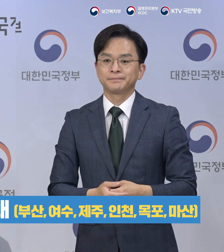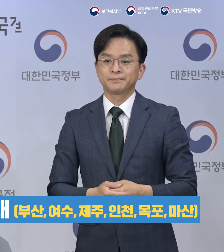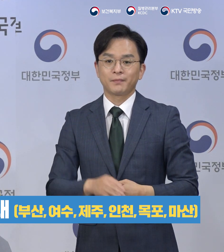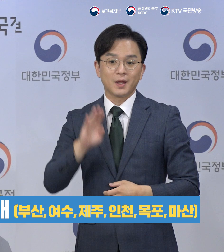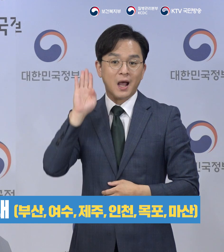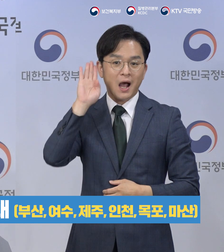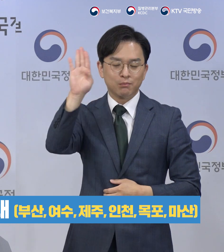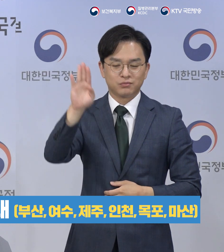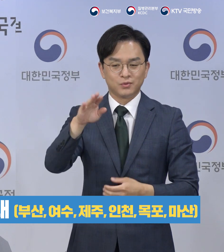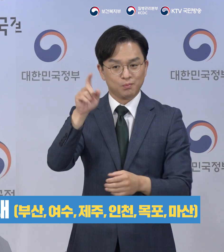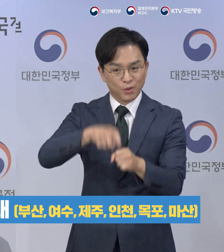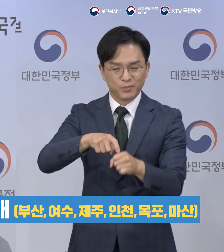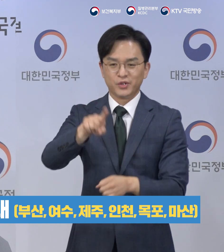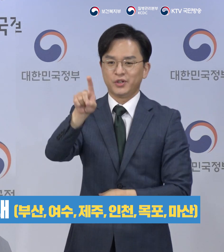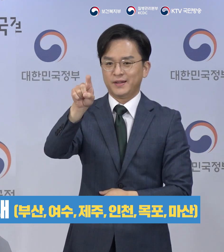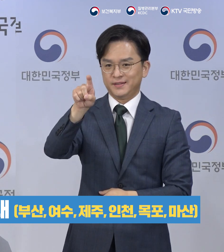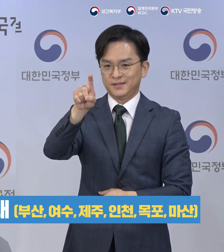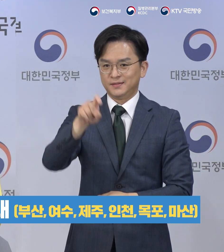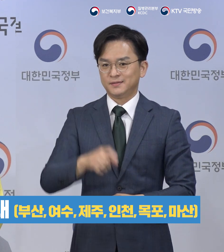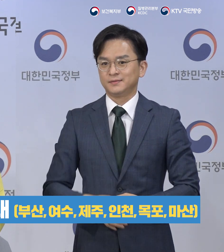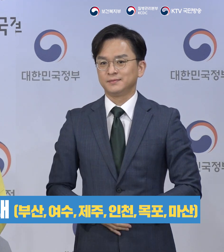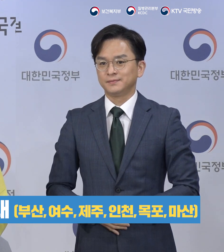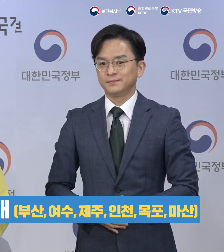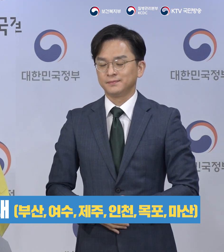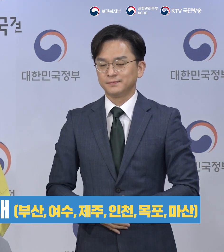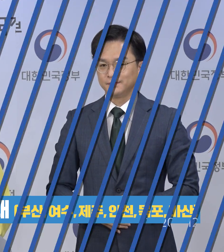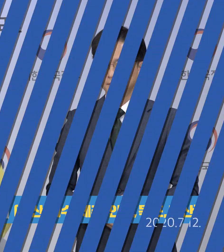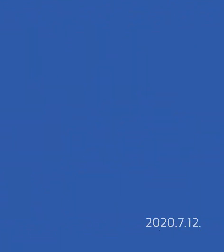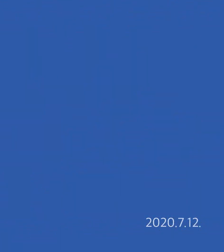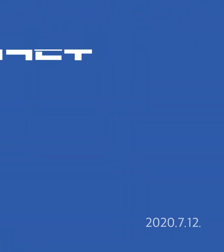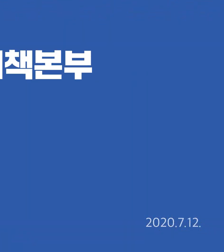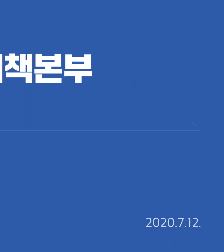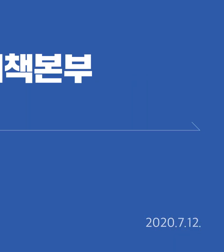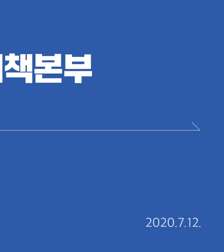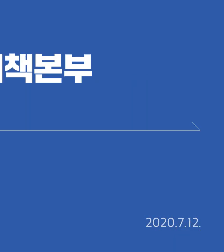11개 전체 항만검역소로 확대할 계획입니다.